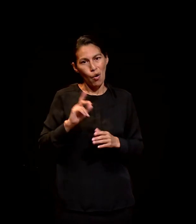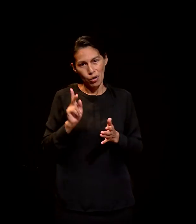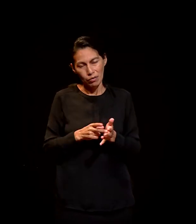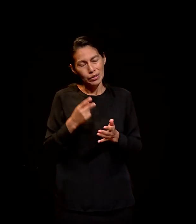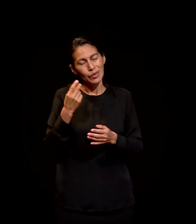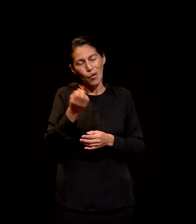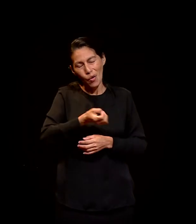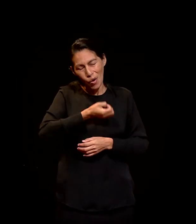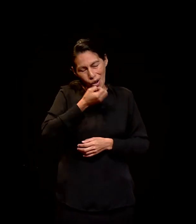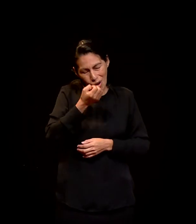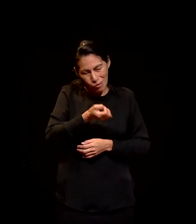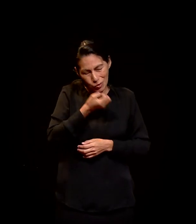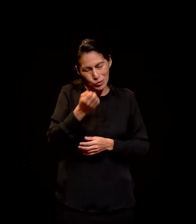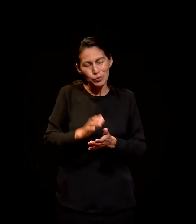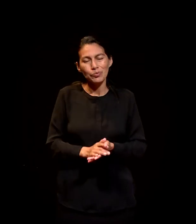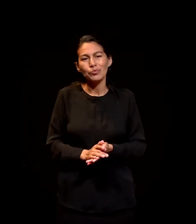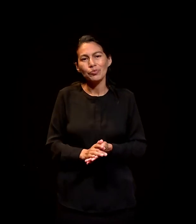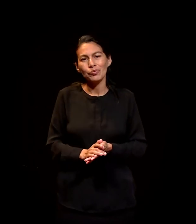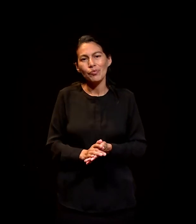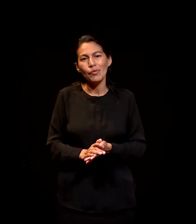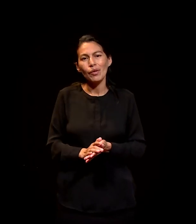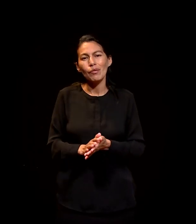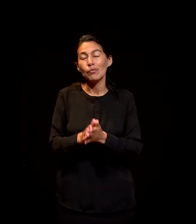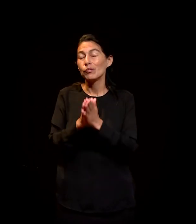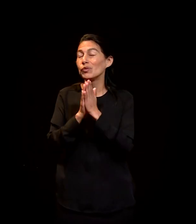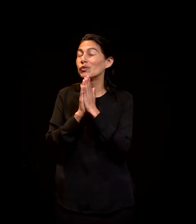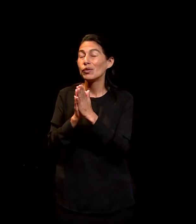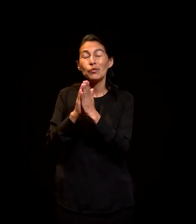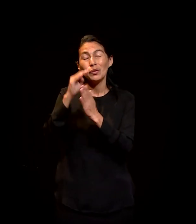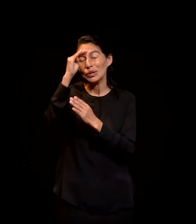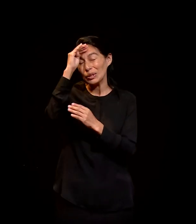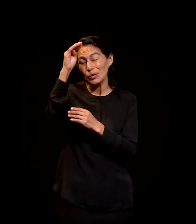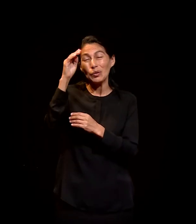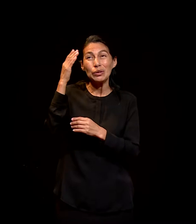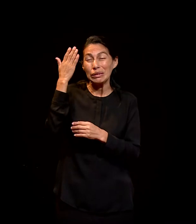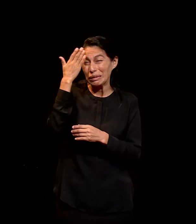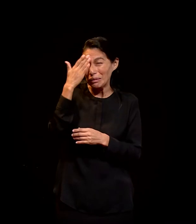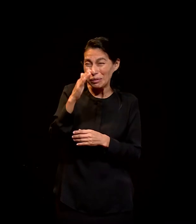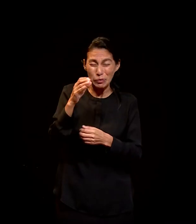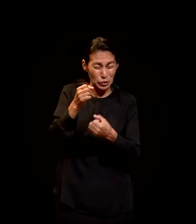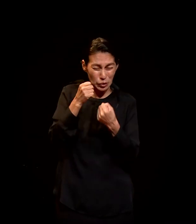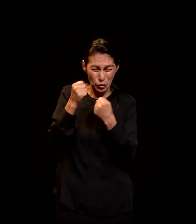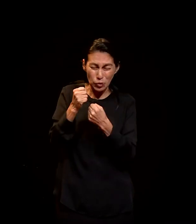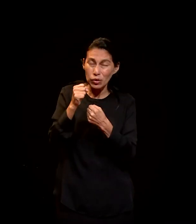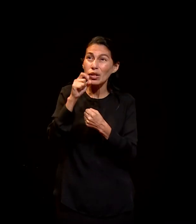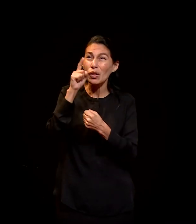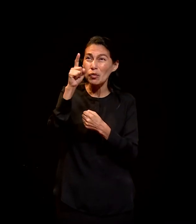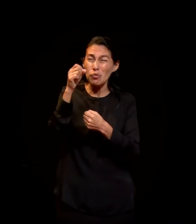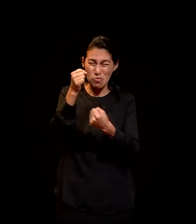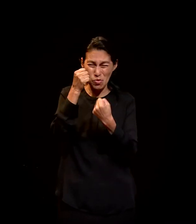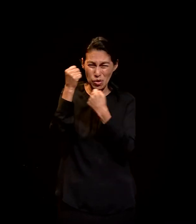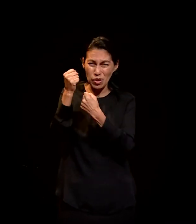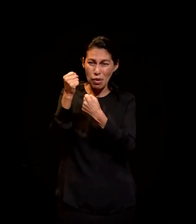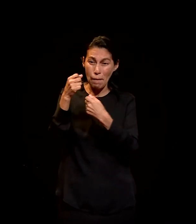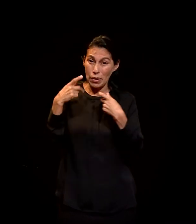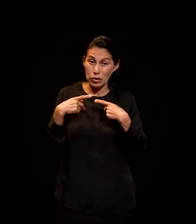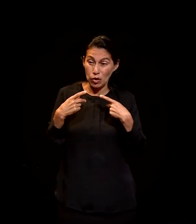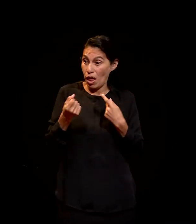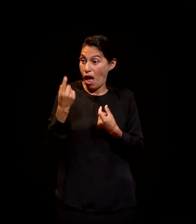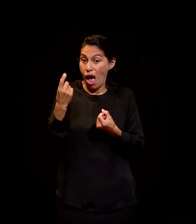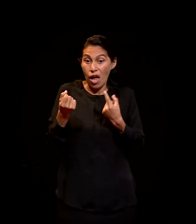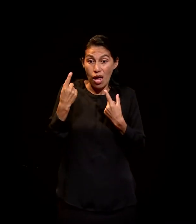y empezamos ahora nosotros sabemos que no tienes poder y de esa cartera